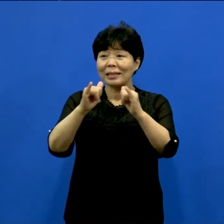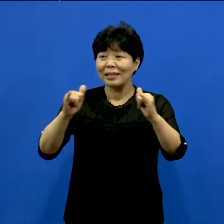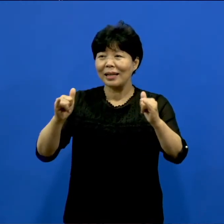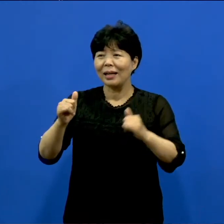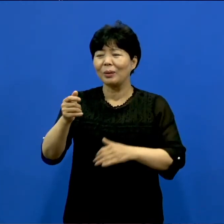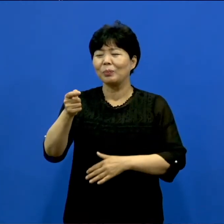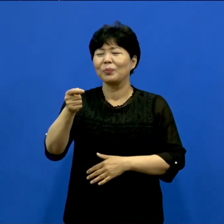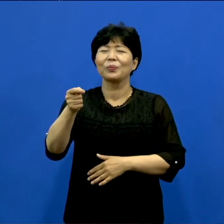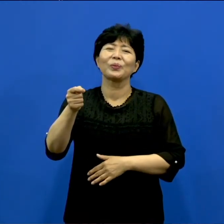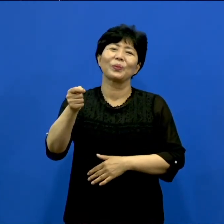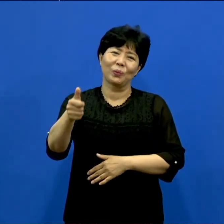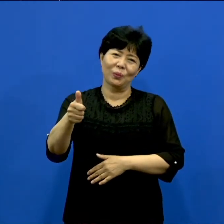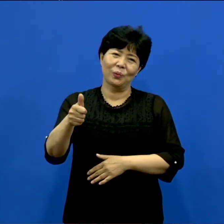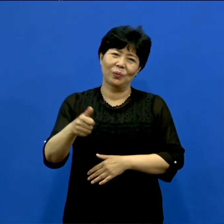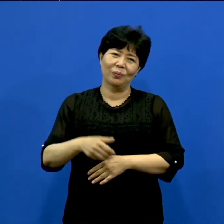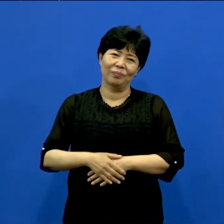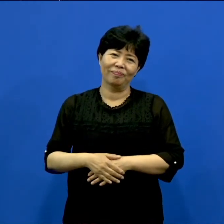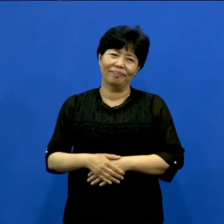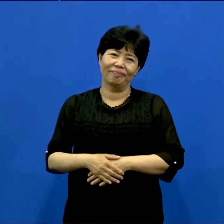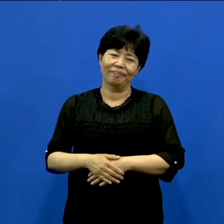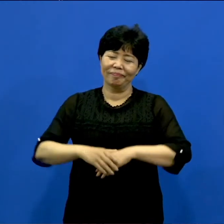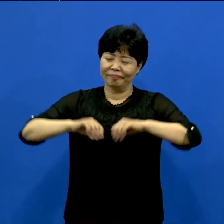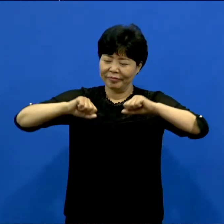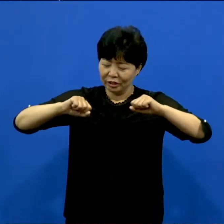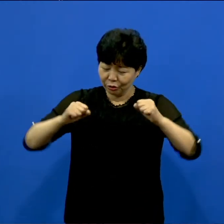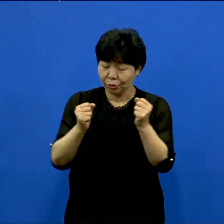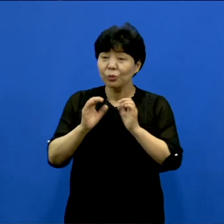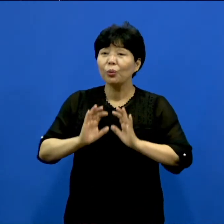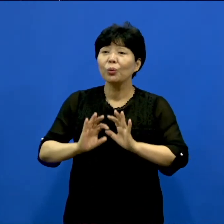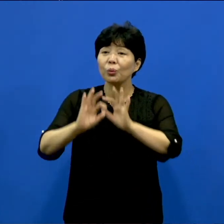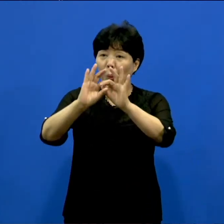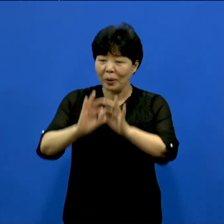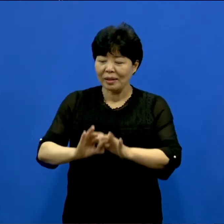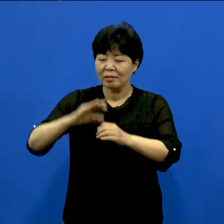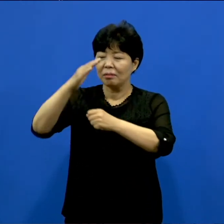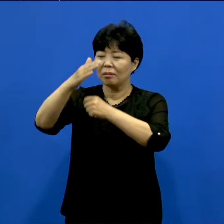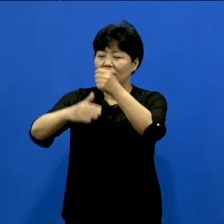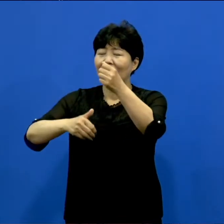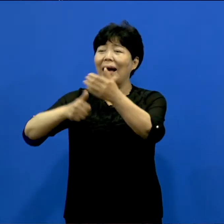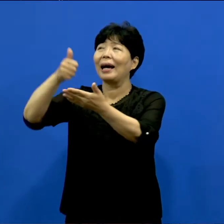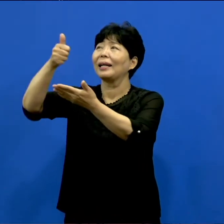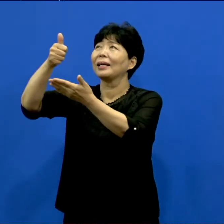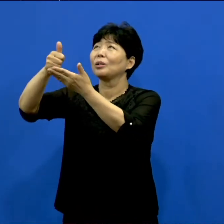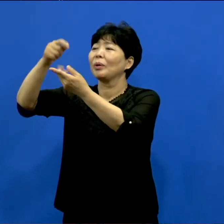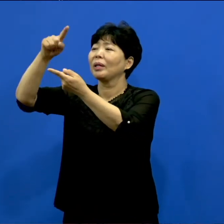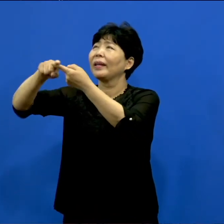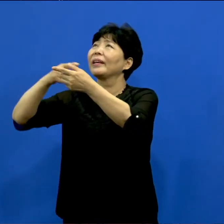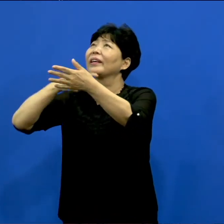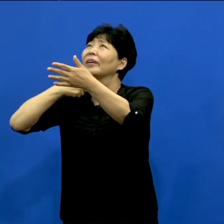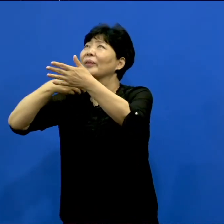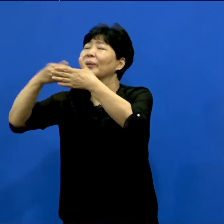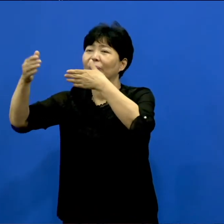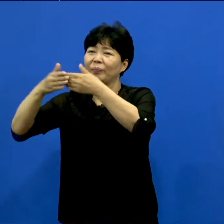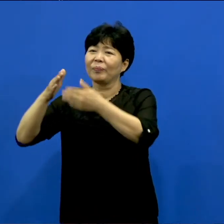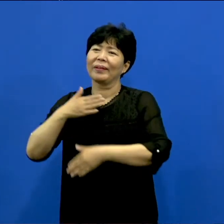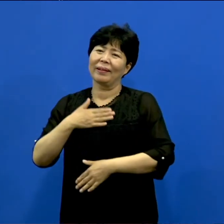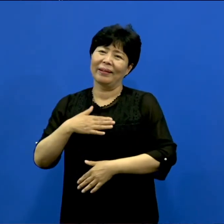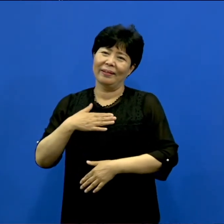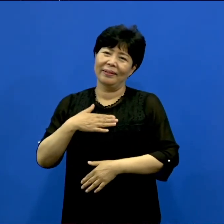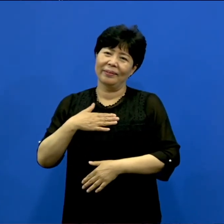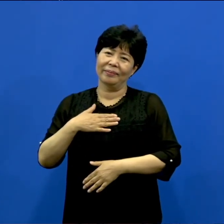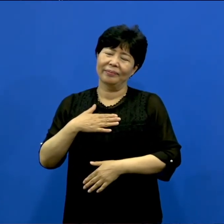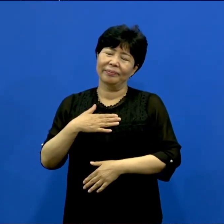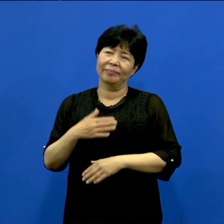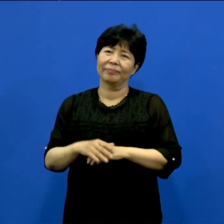이 순종을 하지 않으면 하나님을 경험할 수가 없습니다. 하나님을 경험하지 않은 사람은 하나님을 신뢰하기도 어려워요.